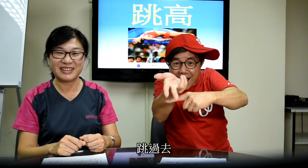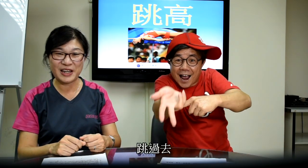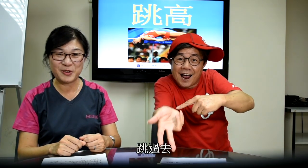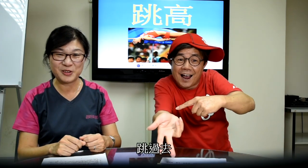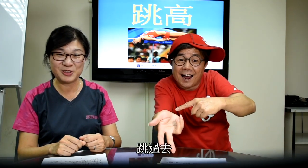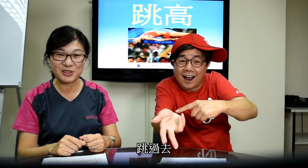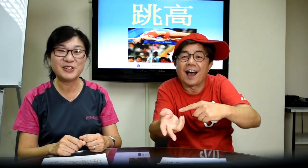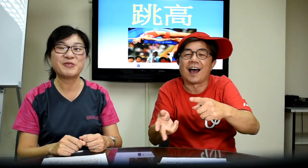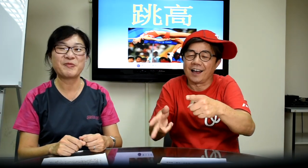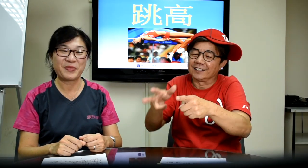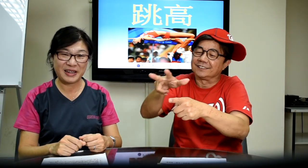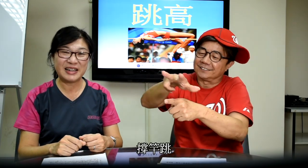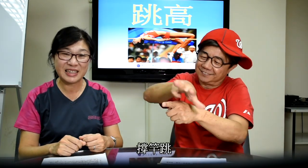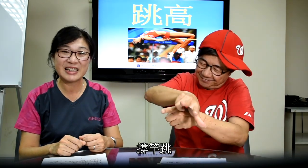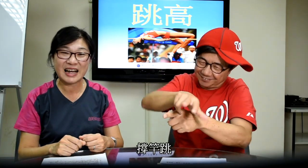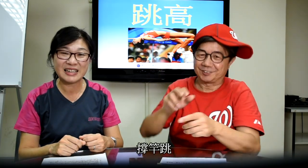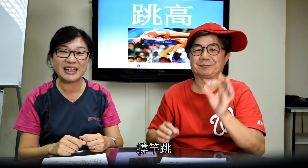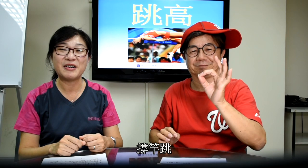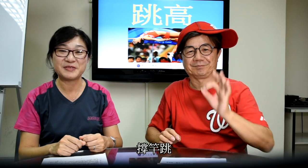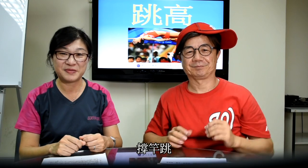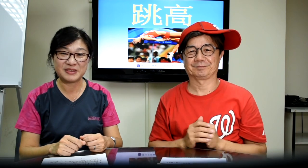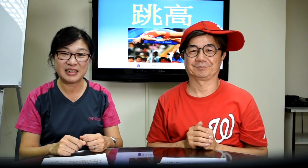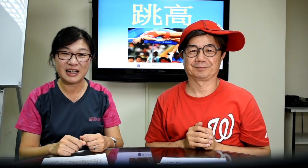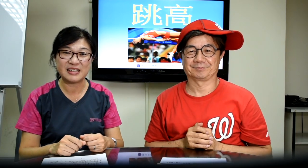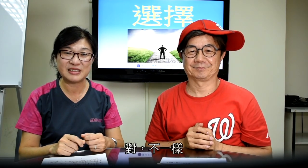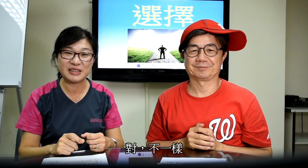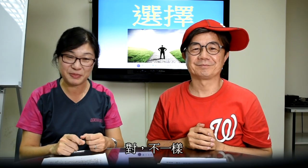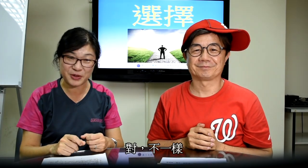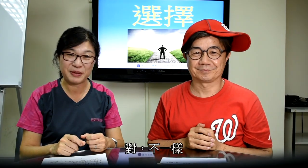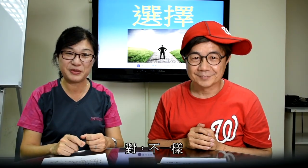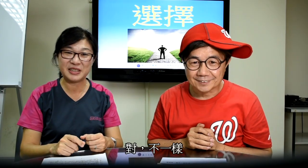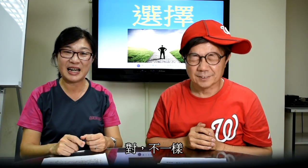跳过去，撑竿跳，对，不一样。